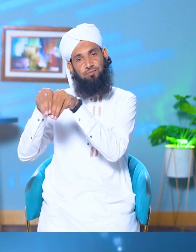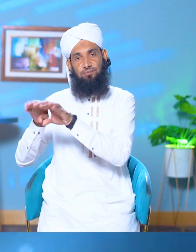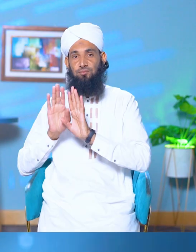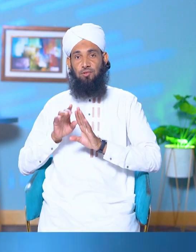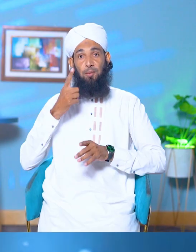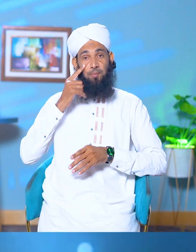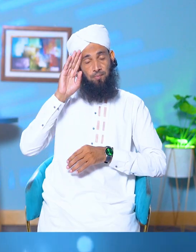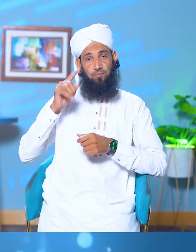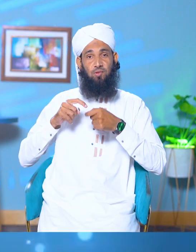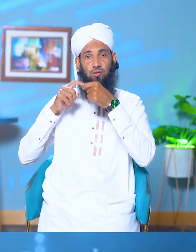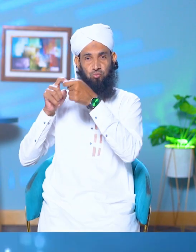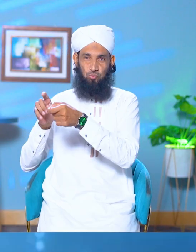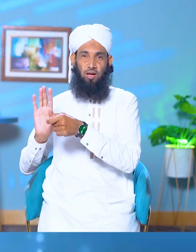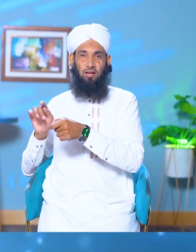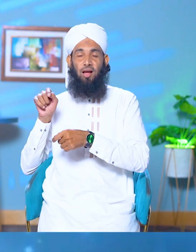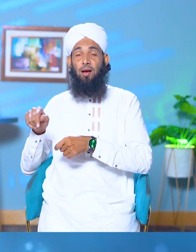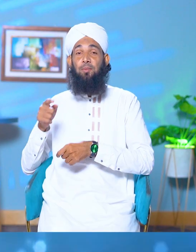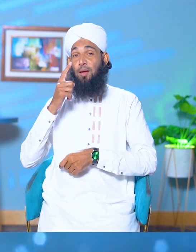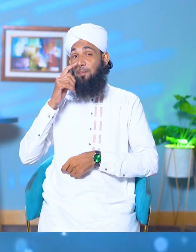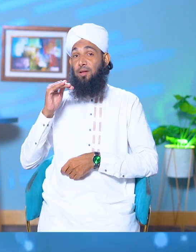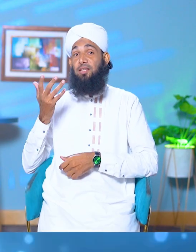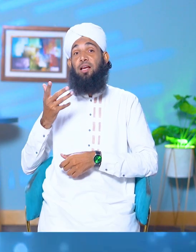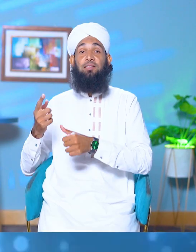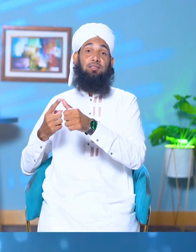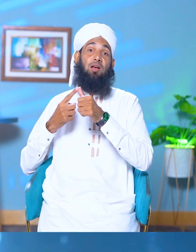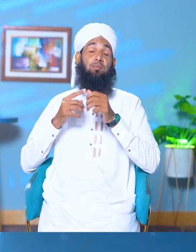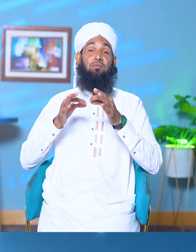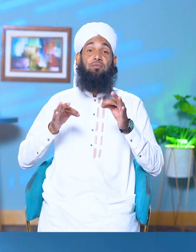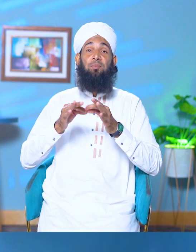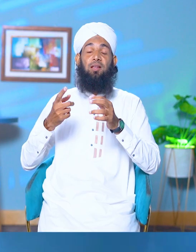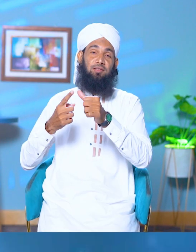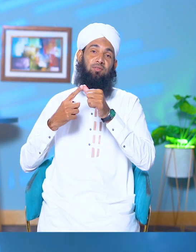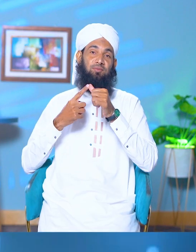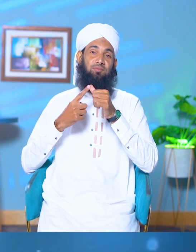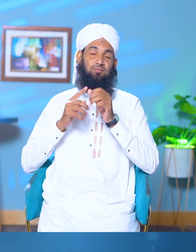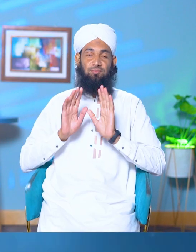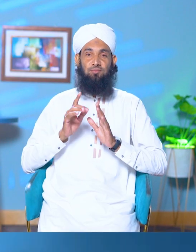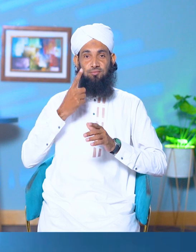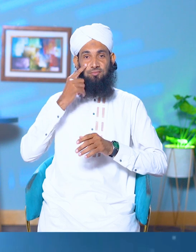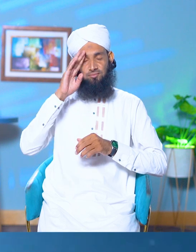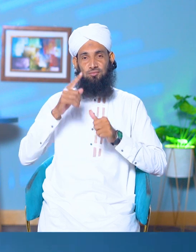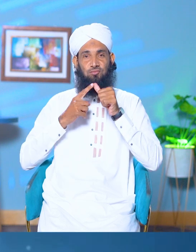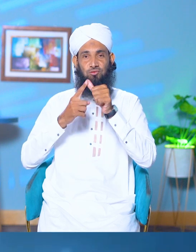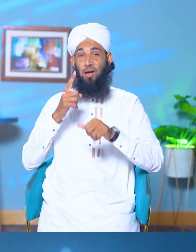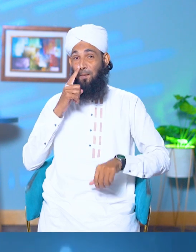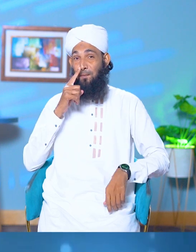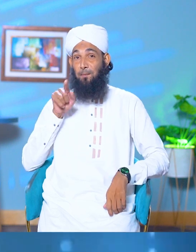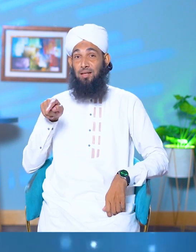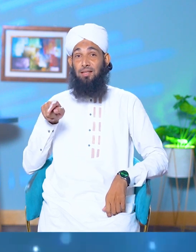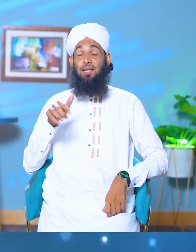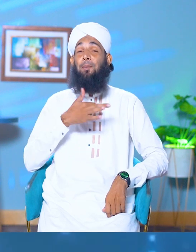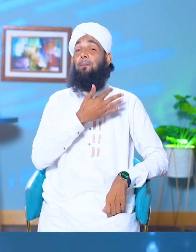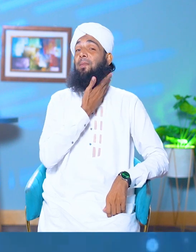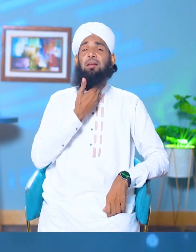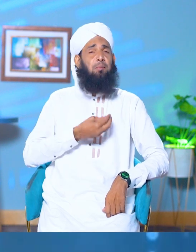کیا ہونا چاہیے؟ بیٹی کو کیا کرنا چاہیے؟ فیملی کو کیا کرنا چاہیے؟ آپ کیا مشورہ دیں گے؟ ظاہر ہے کہ لڑکی تو بیچاری بے بس ہے،